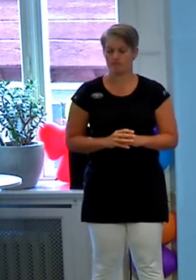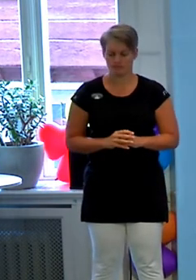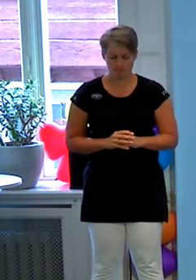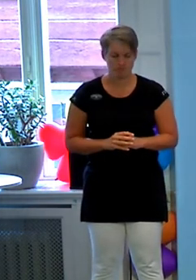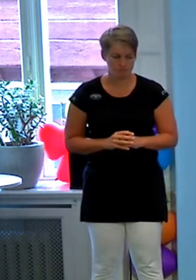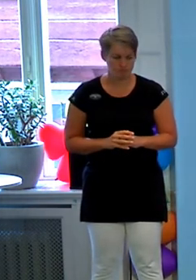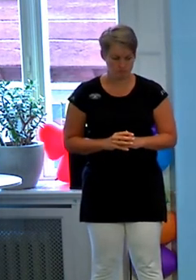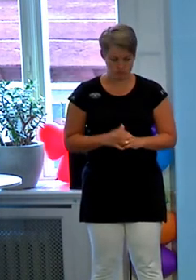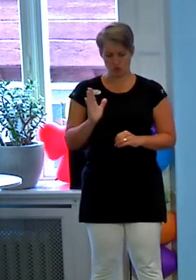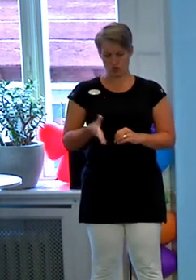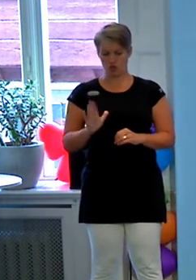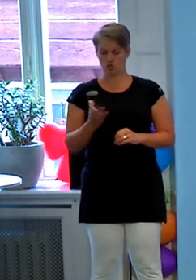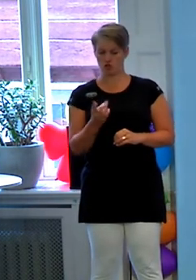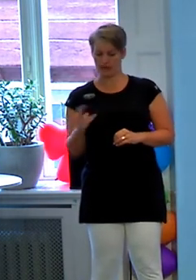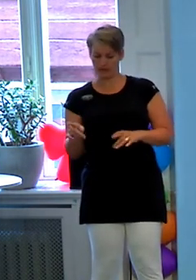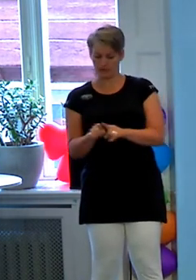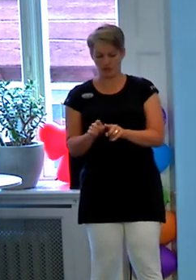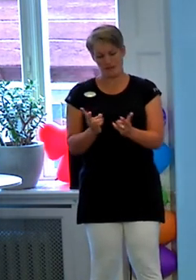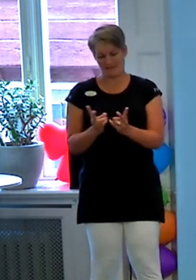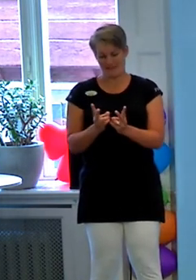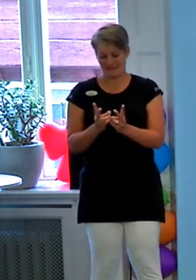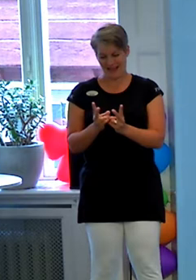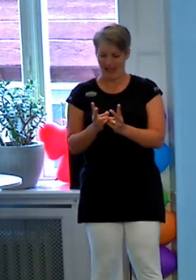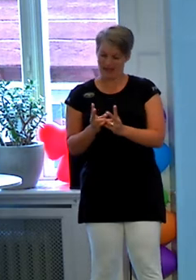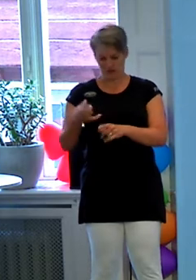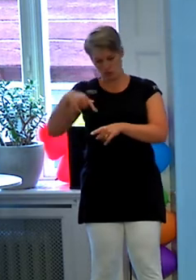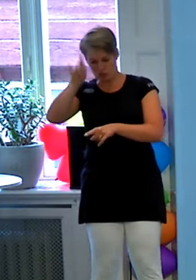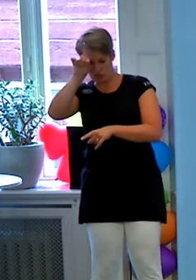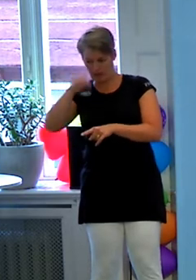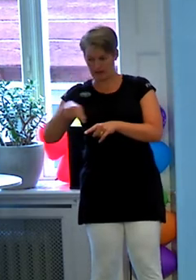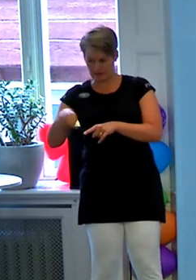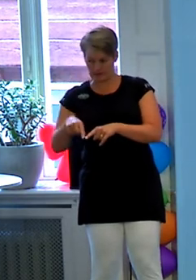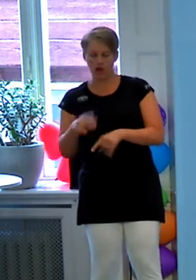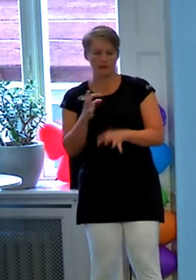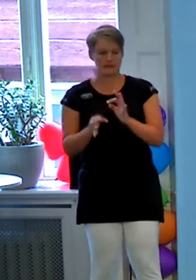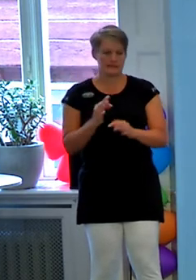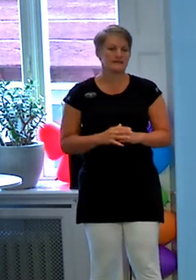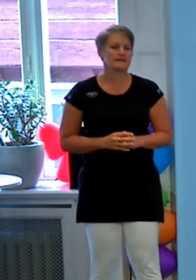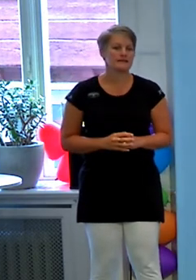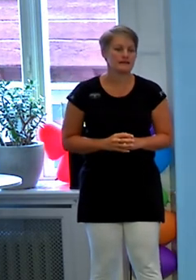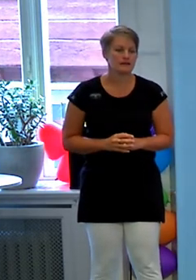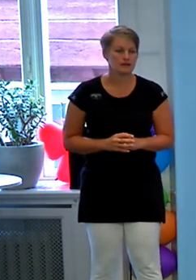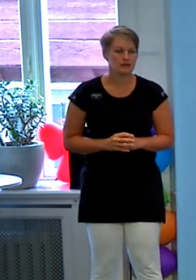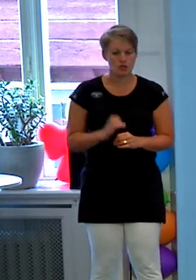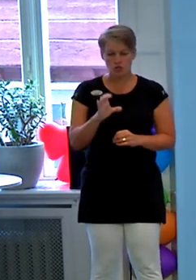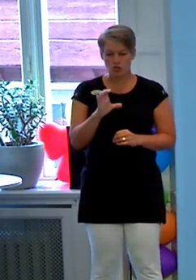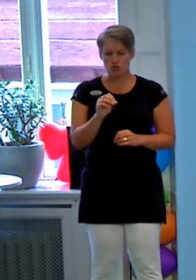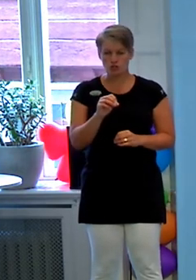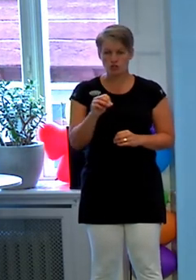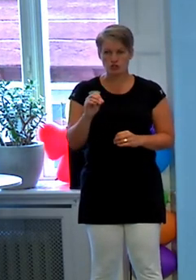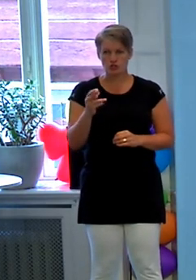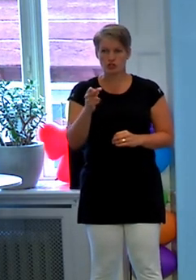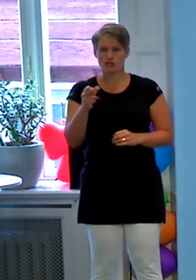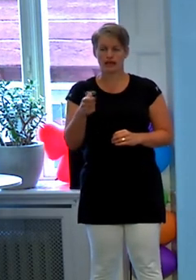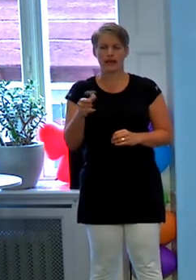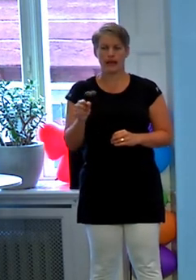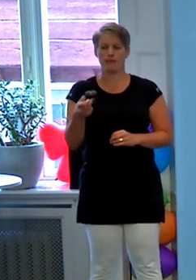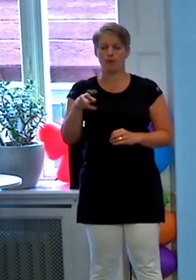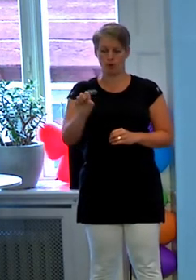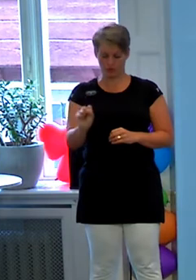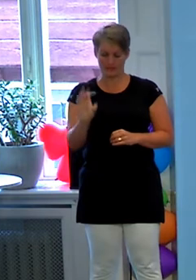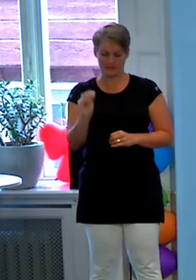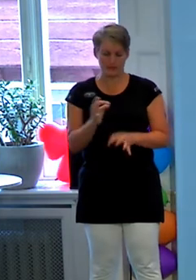Sönderjylland. Okej, okay, ner mot Schleswig-Holstein. Ja. Ja, mot Sönderborg, där någonstans. Nere Sönderborg, ja.